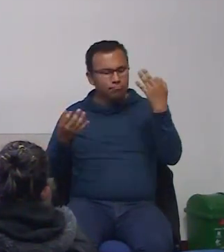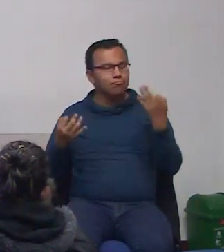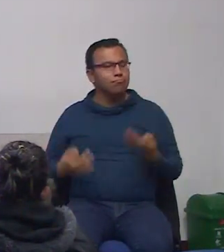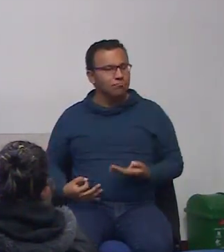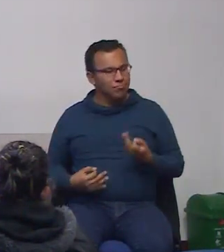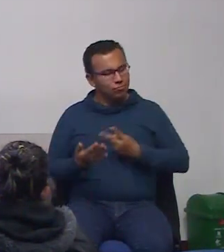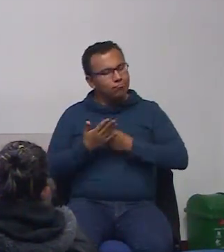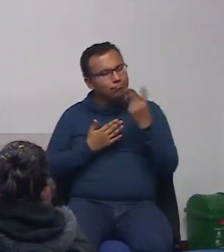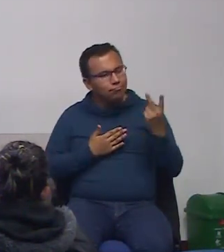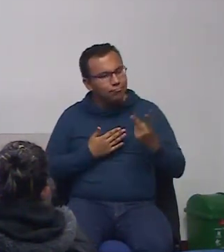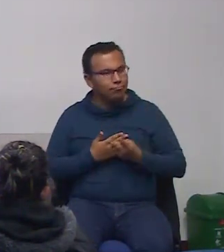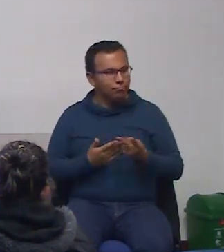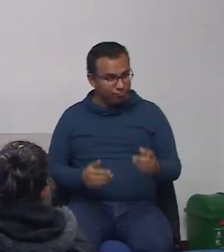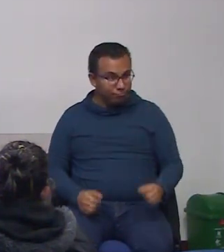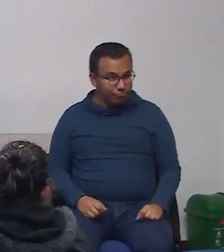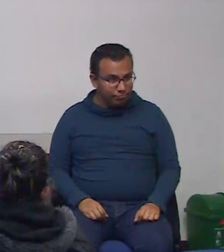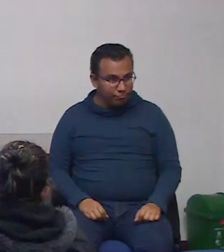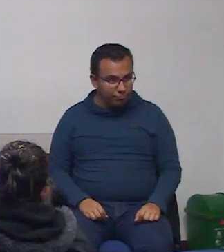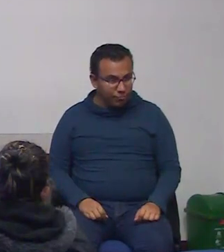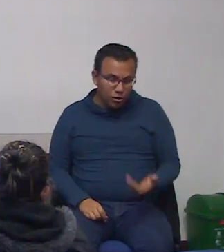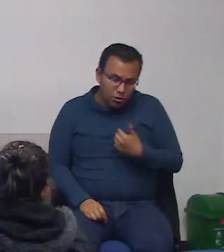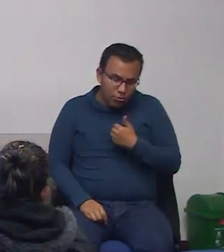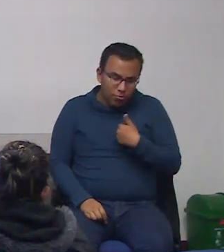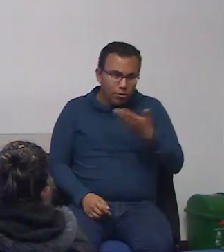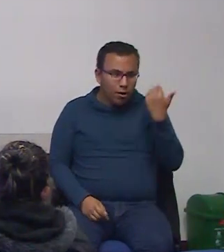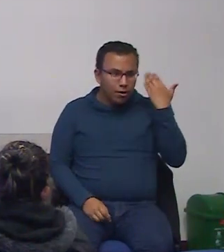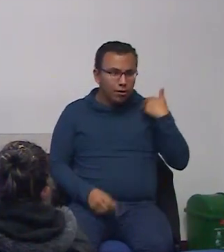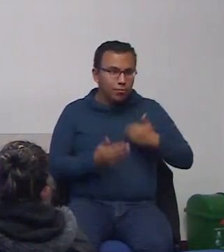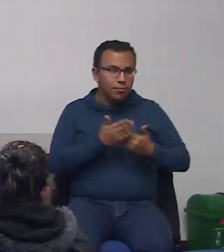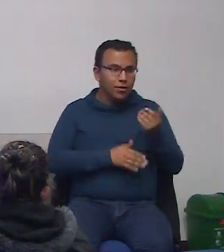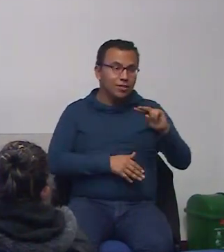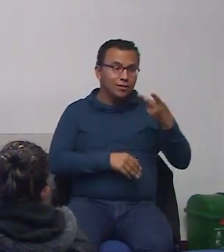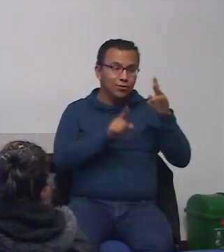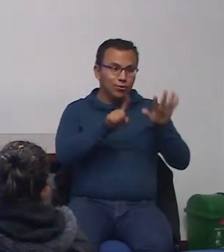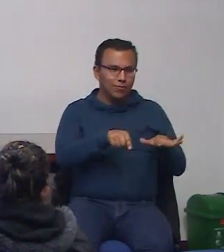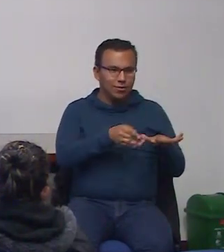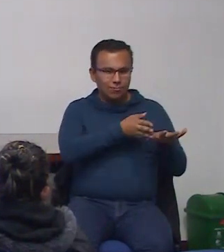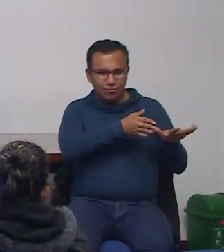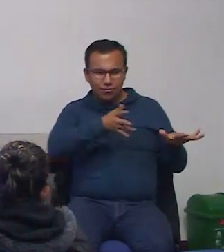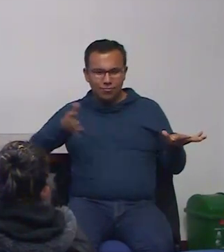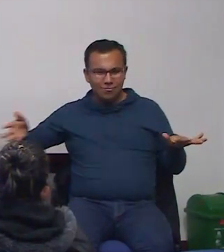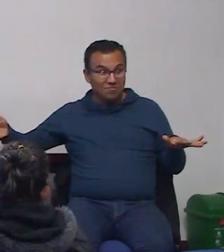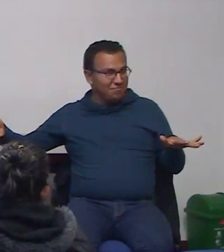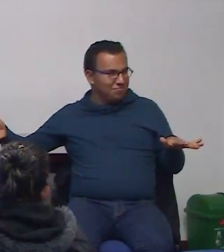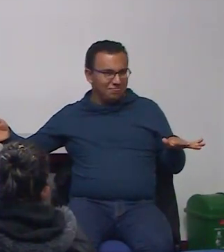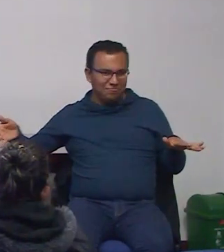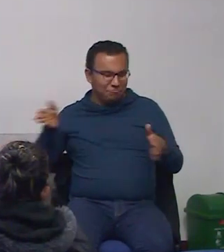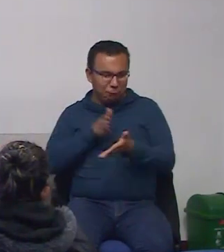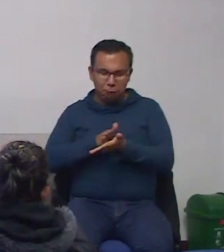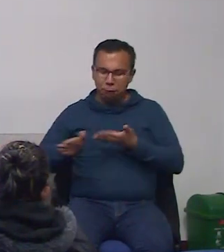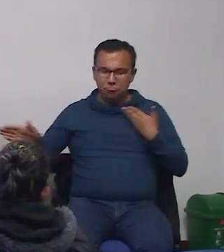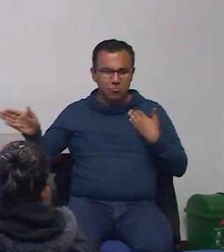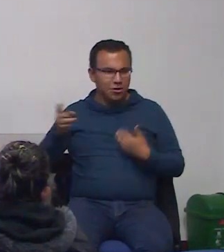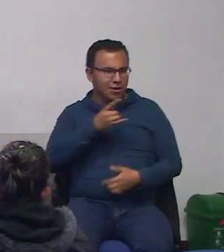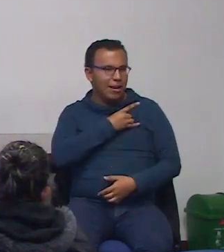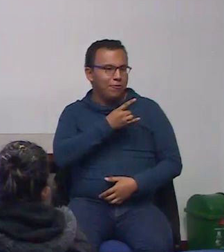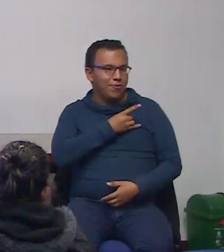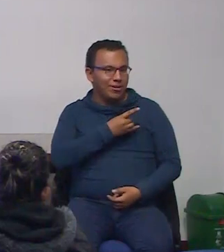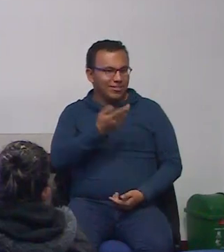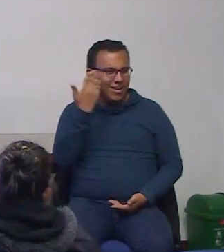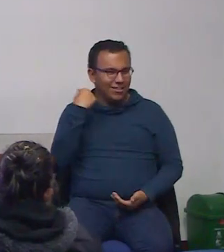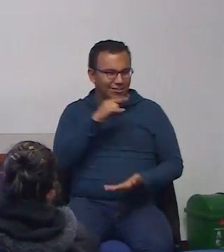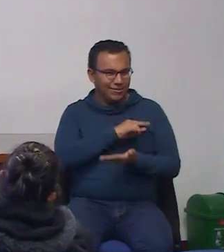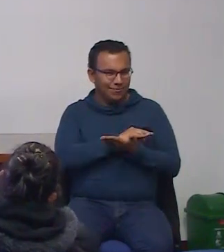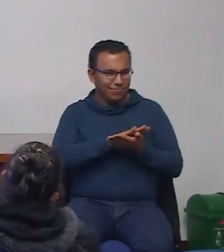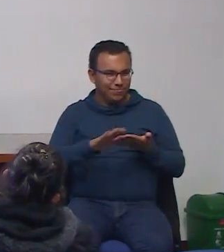sea un proyecto sí y yo arranqué a hacer esto en segundo semestre y miren y no he parado de la universidad y aquí sigo